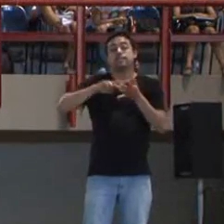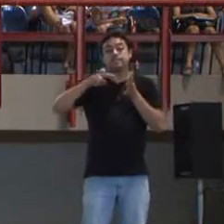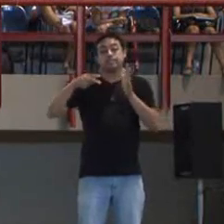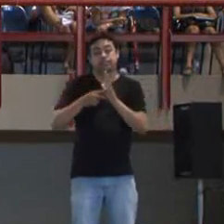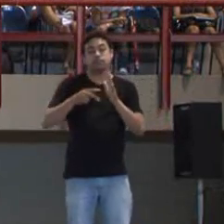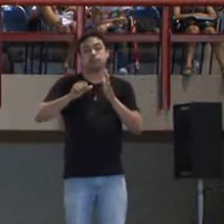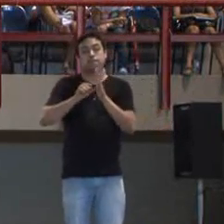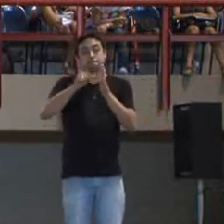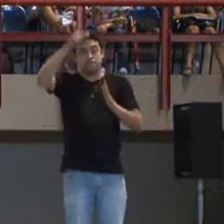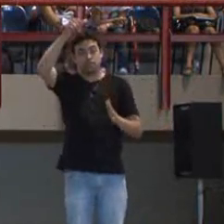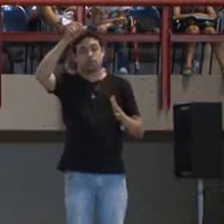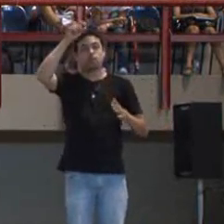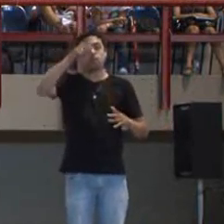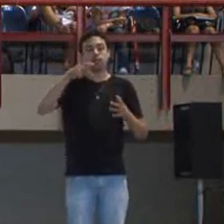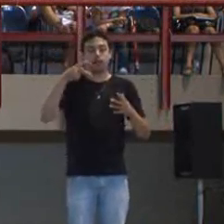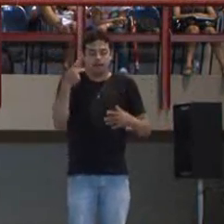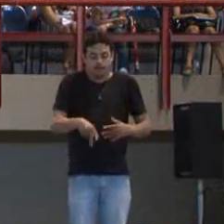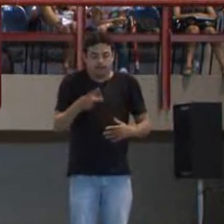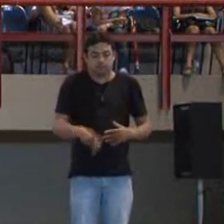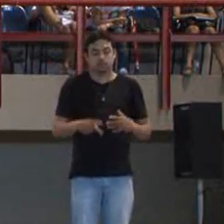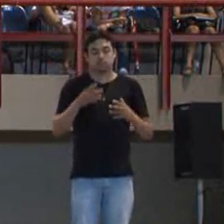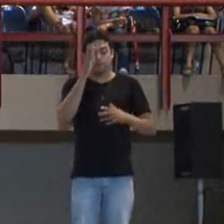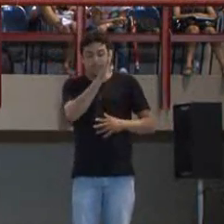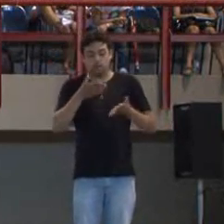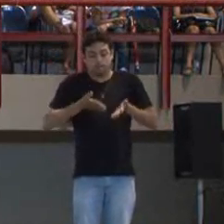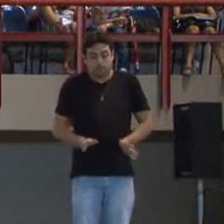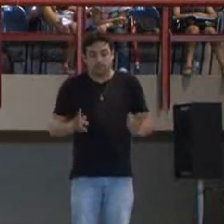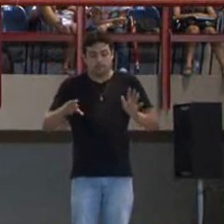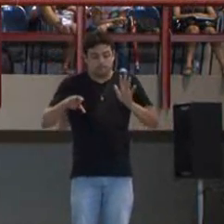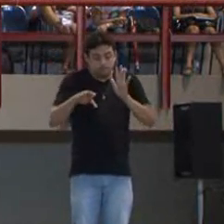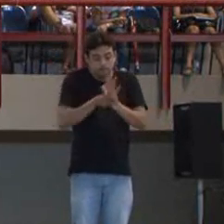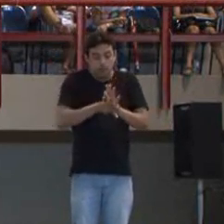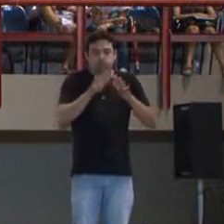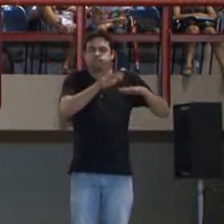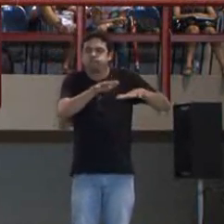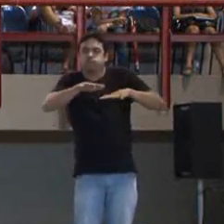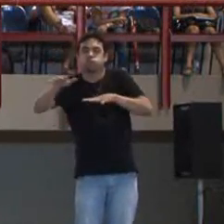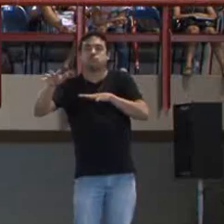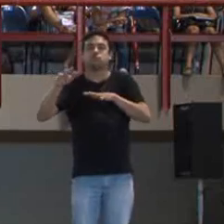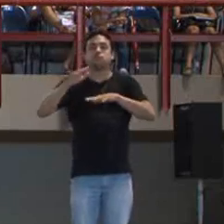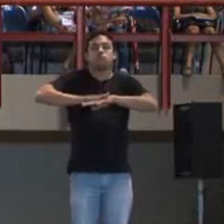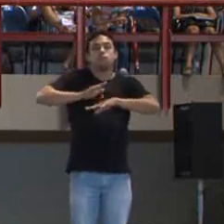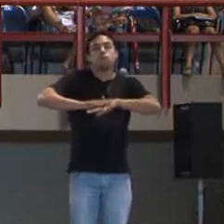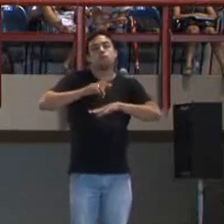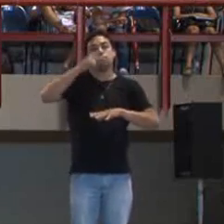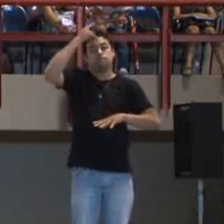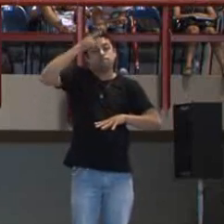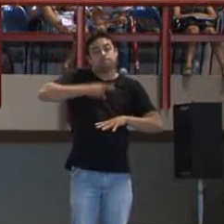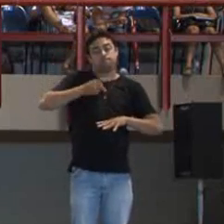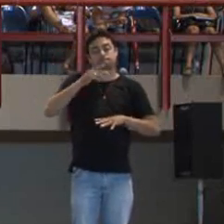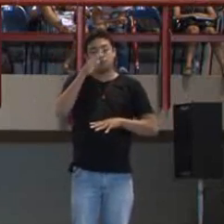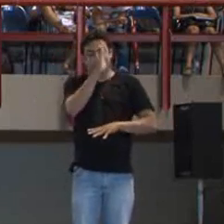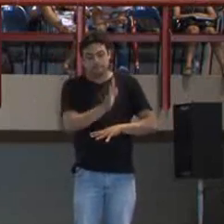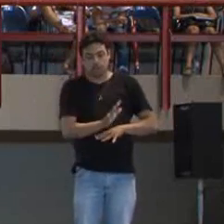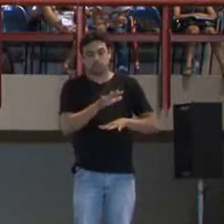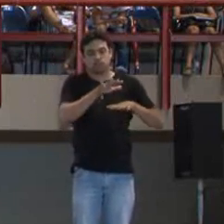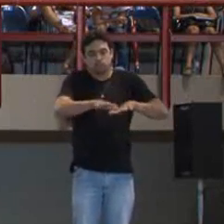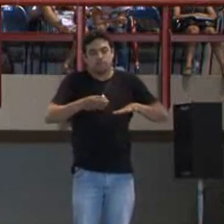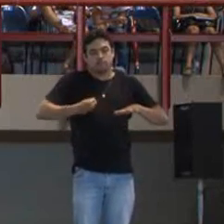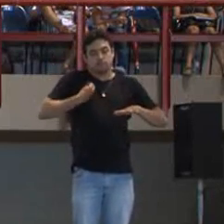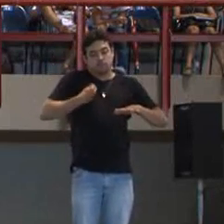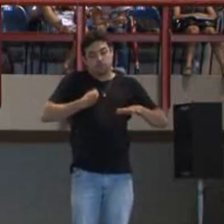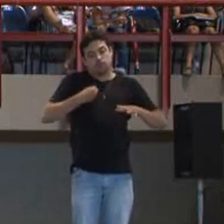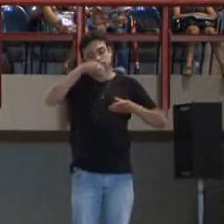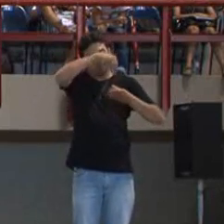primeiro momento de nativismo. Por que nativismo, gente? Porque foram os nativos, os habitantes